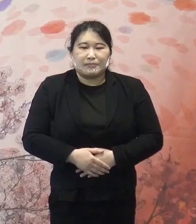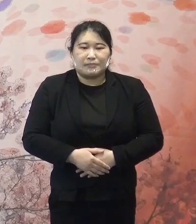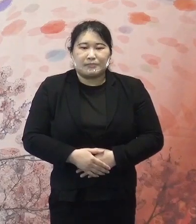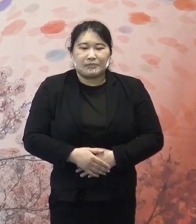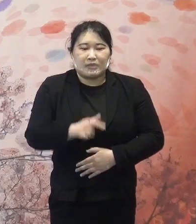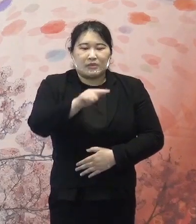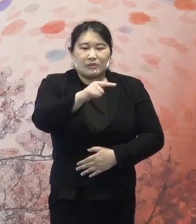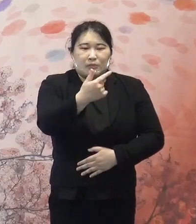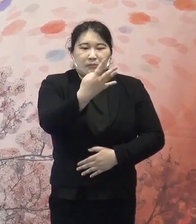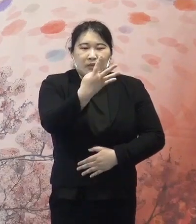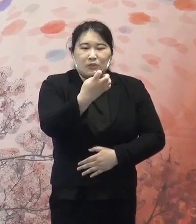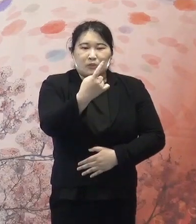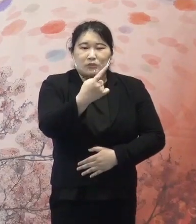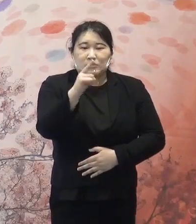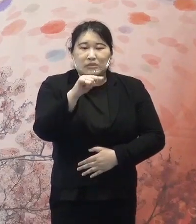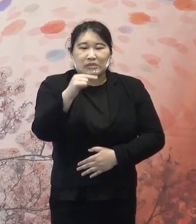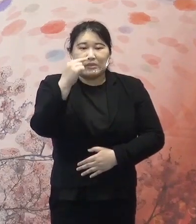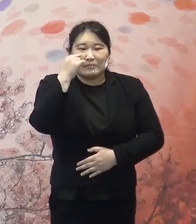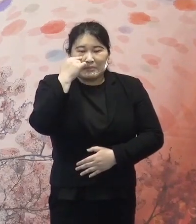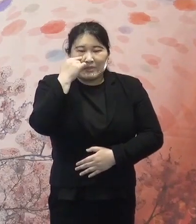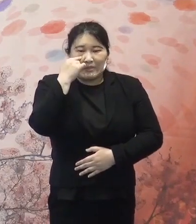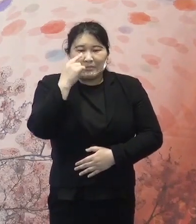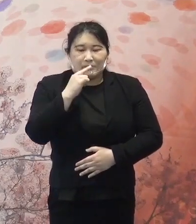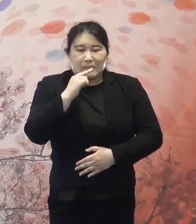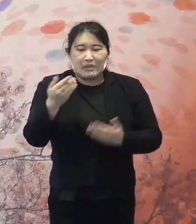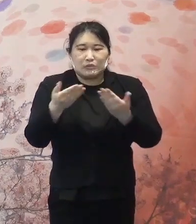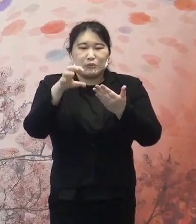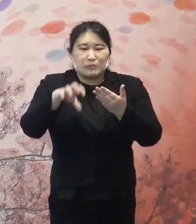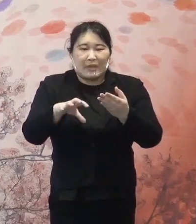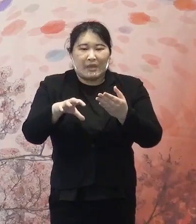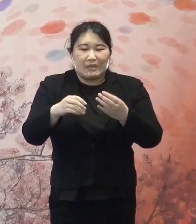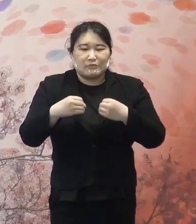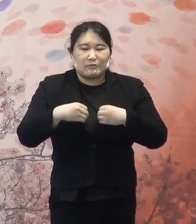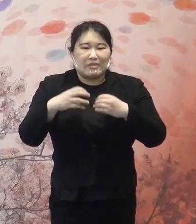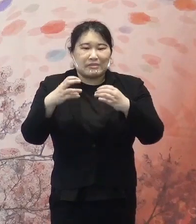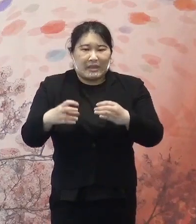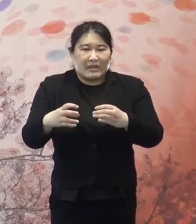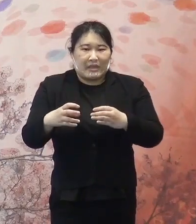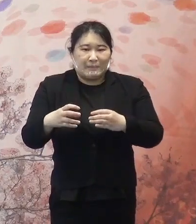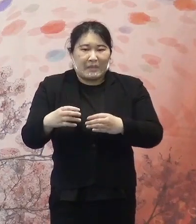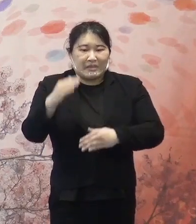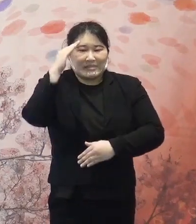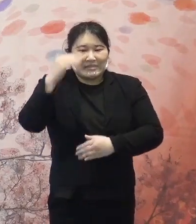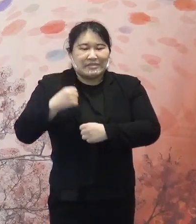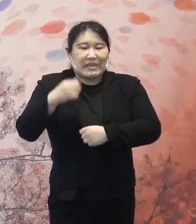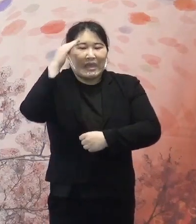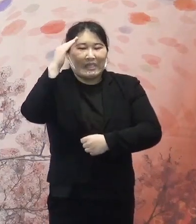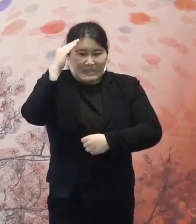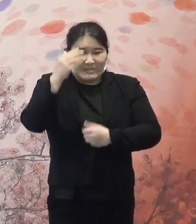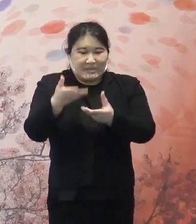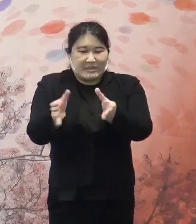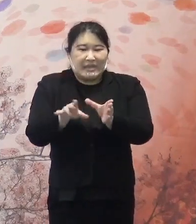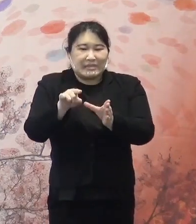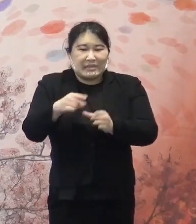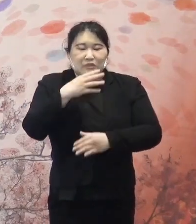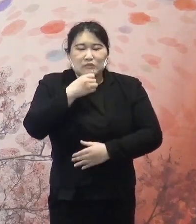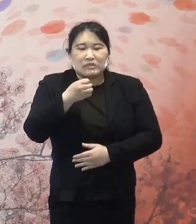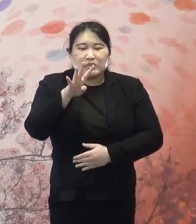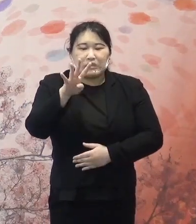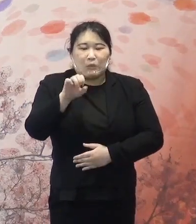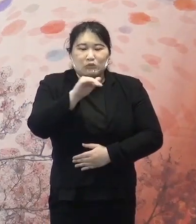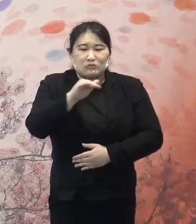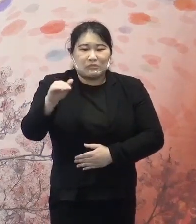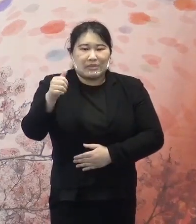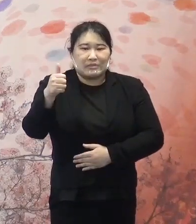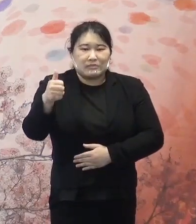次の641例目は職場クラスター、自衛隊さんというふうにすでにご報告していますが、こちらのクラスター40代男性に